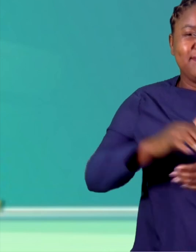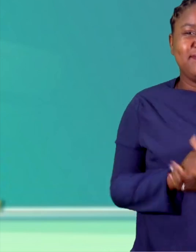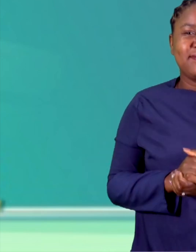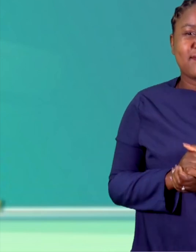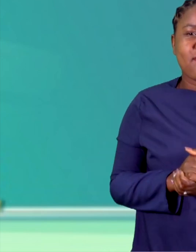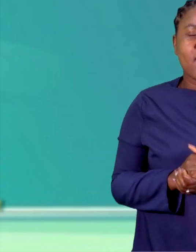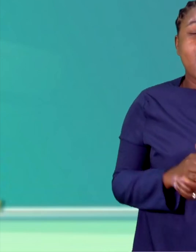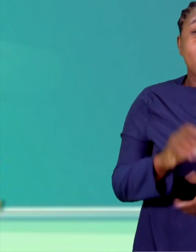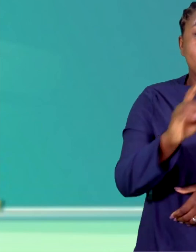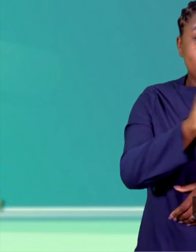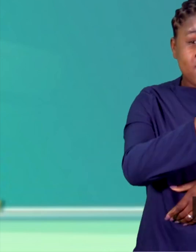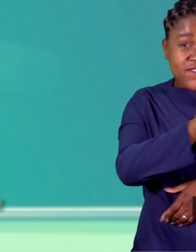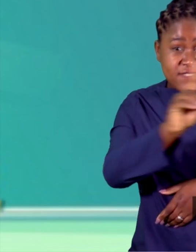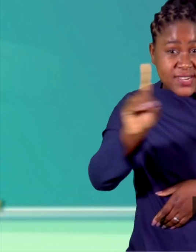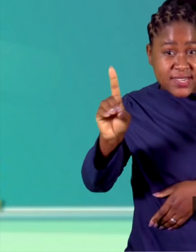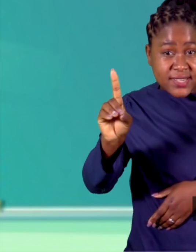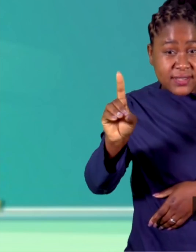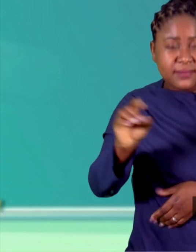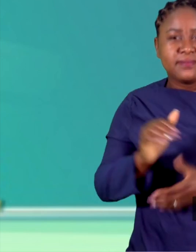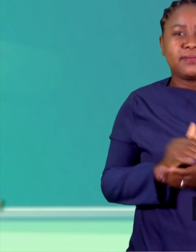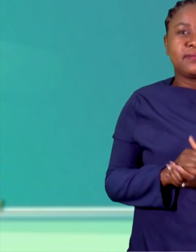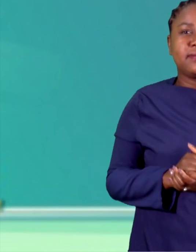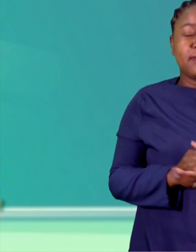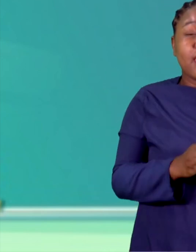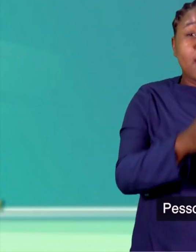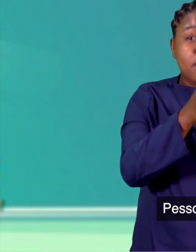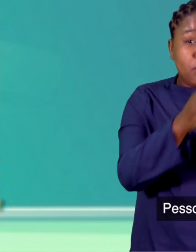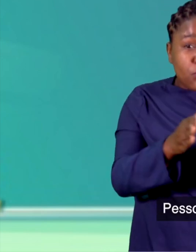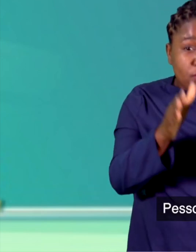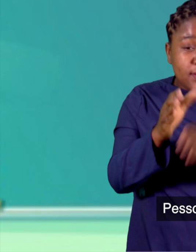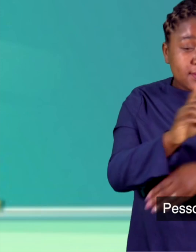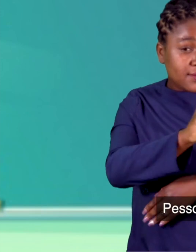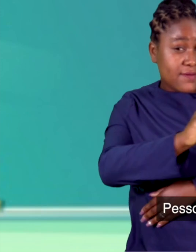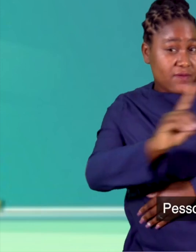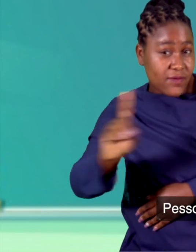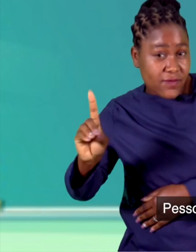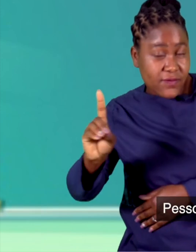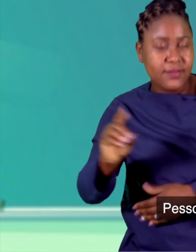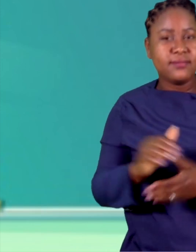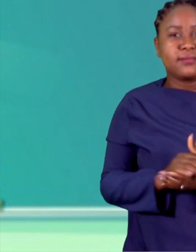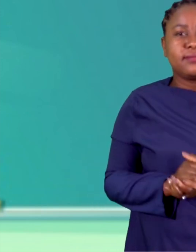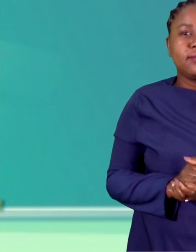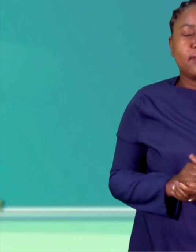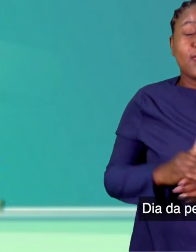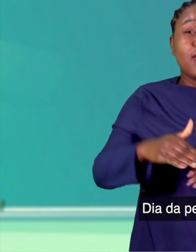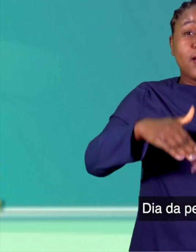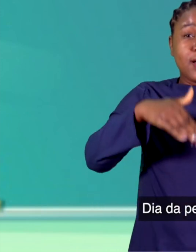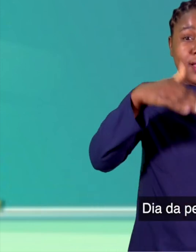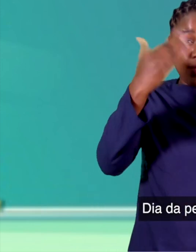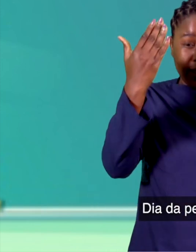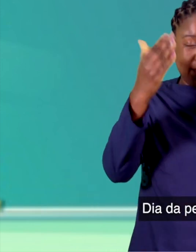frequentes. Deficiência Pessoa com deficiência